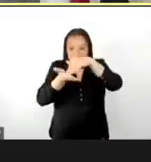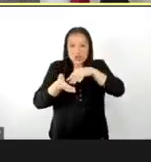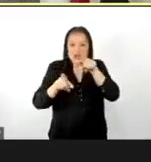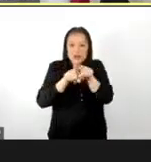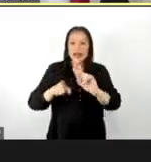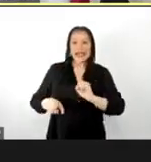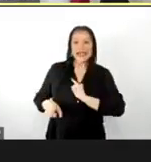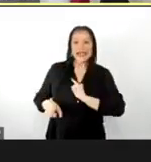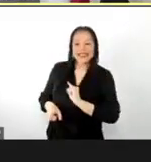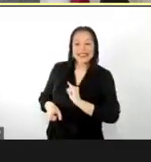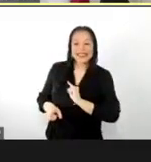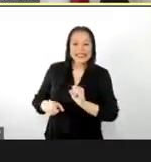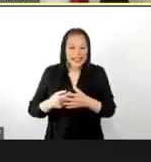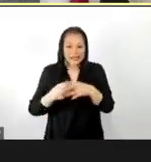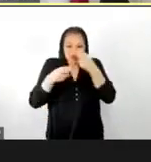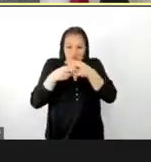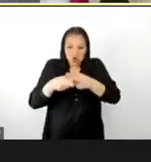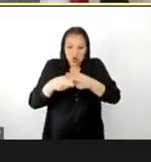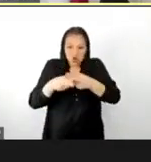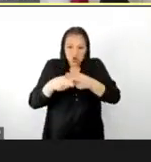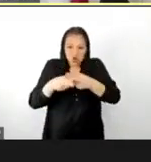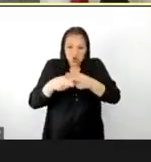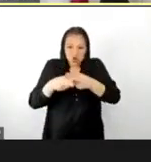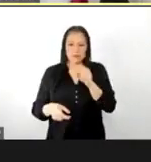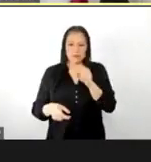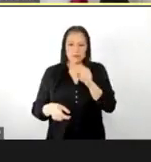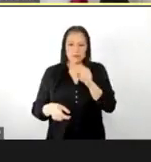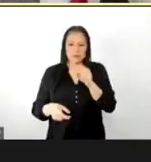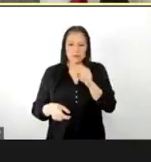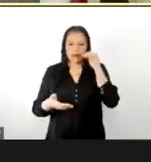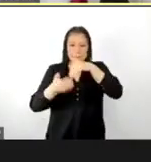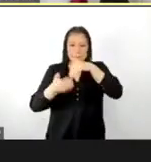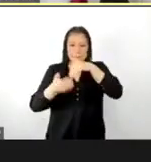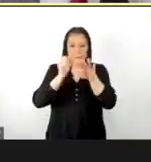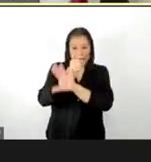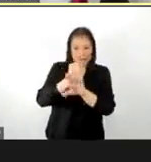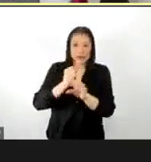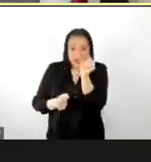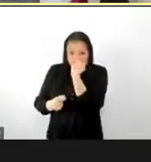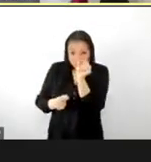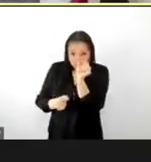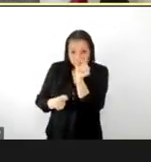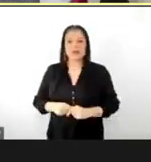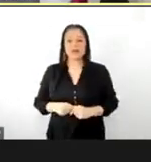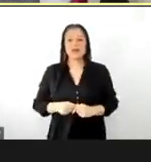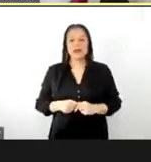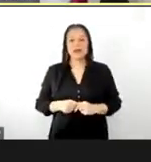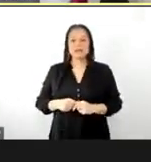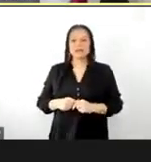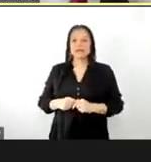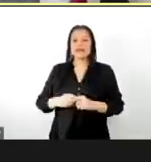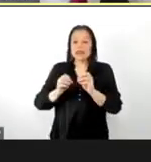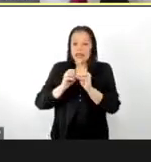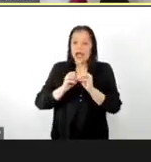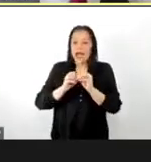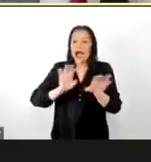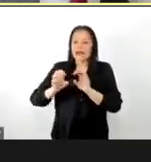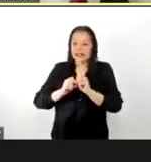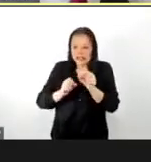la identidad de este virus. Y por decirles, este pedacito de acá, este es el que